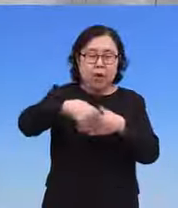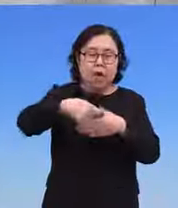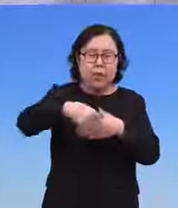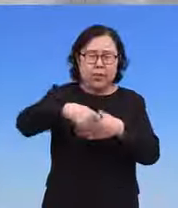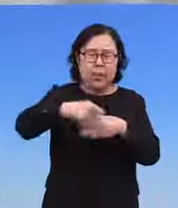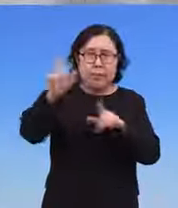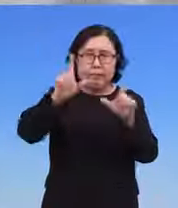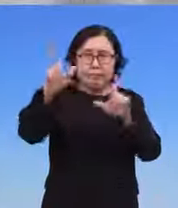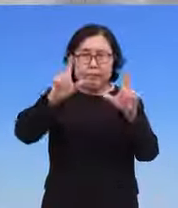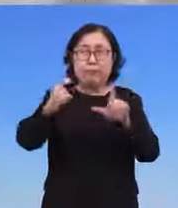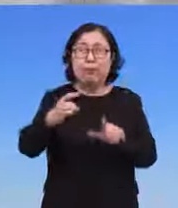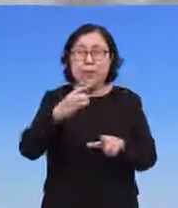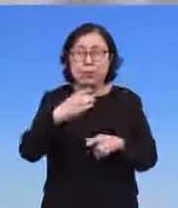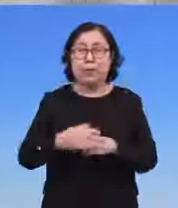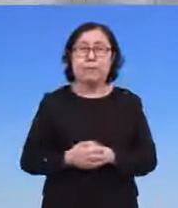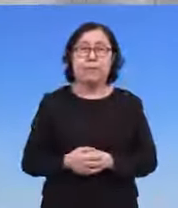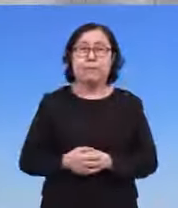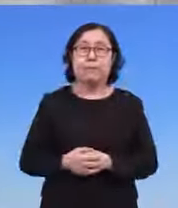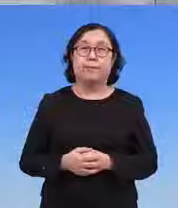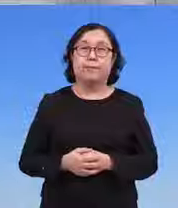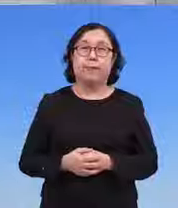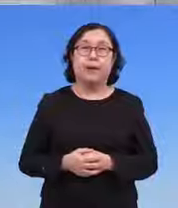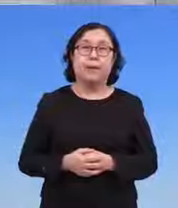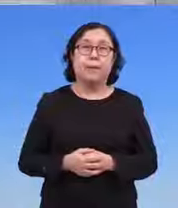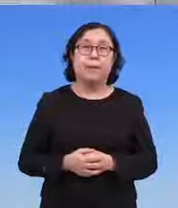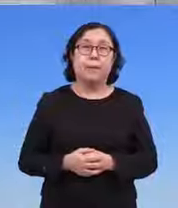이 교회를 귀하게 여기시면 안 됩니다.